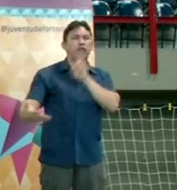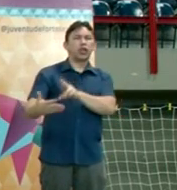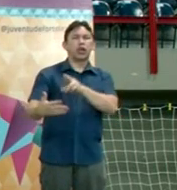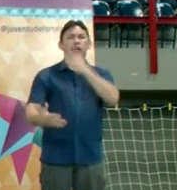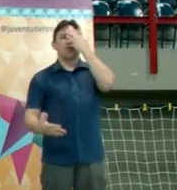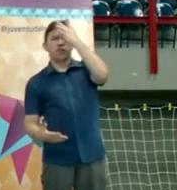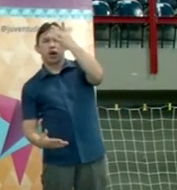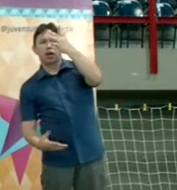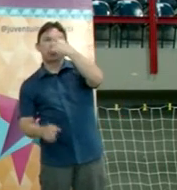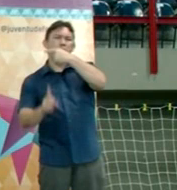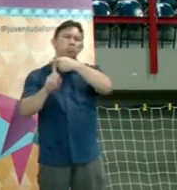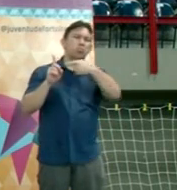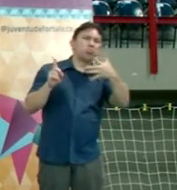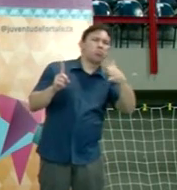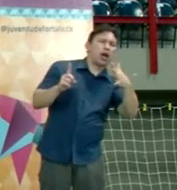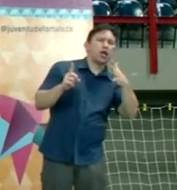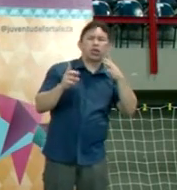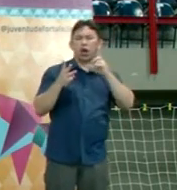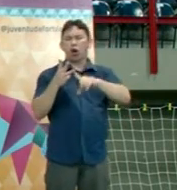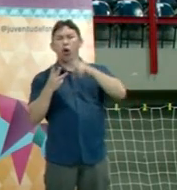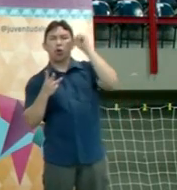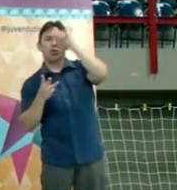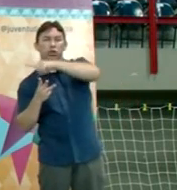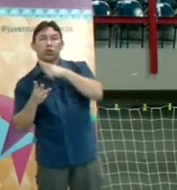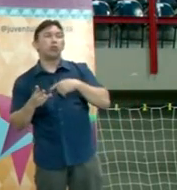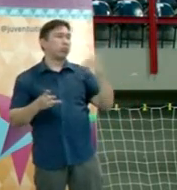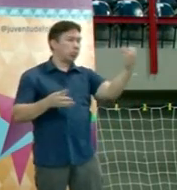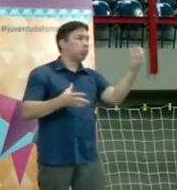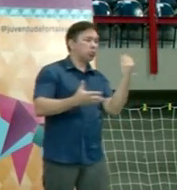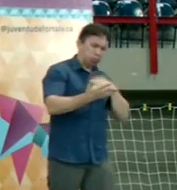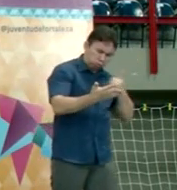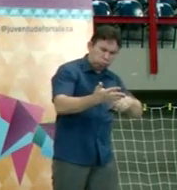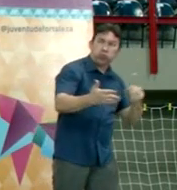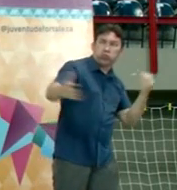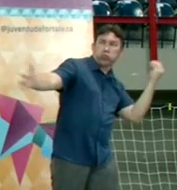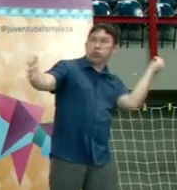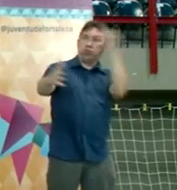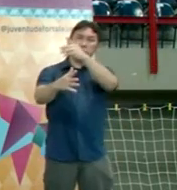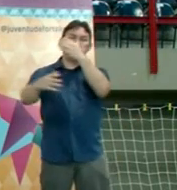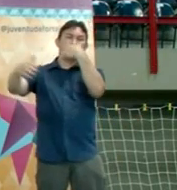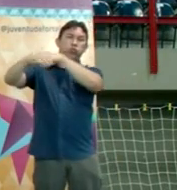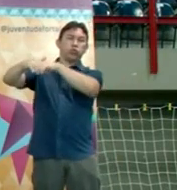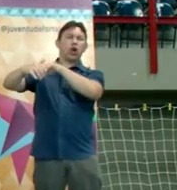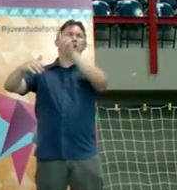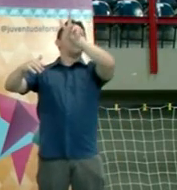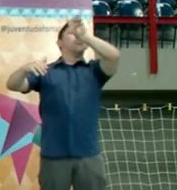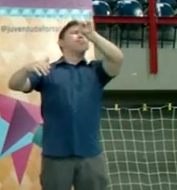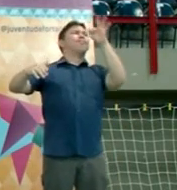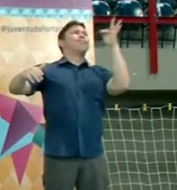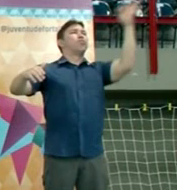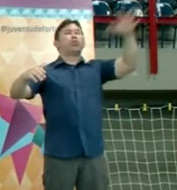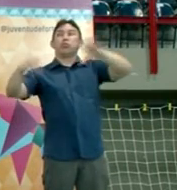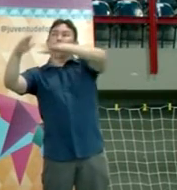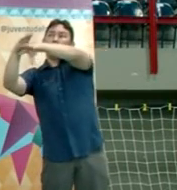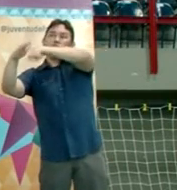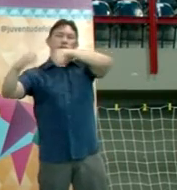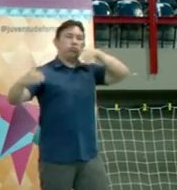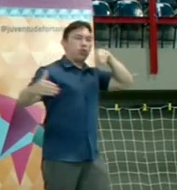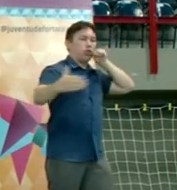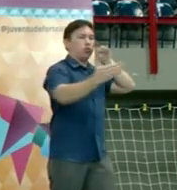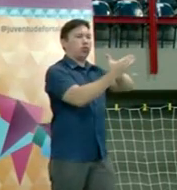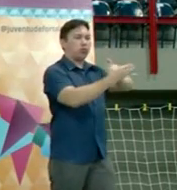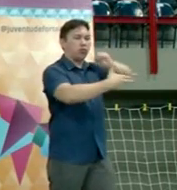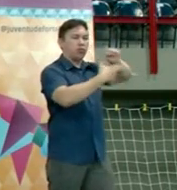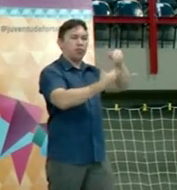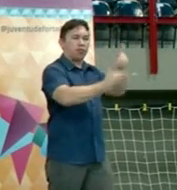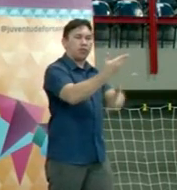em fácil, médio ou difícil. Ela volta para o Banco Nacional de Itens, fica lá guardadinha, e um dia poderá vir constituir uma prova